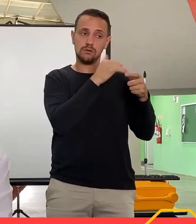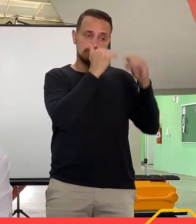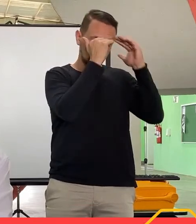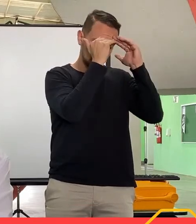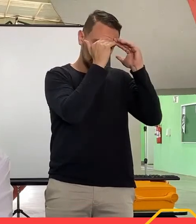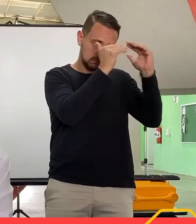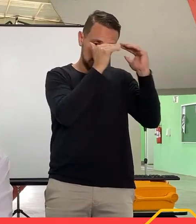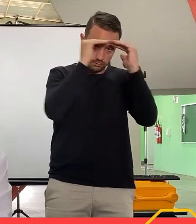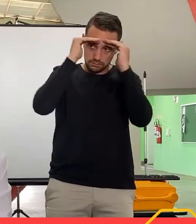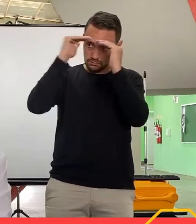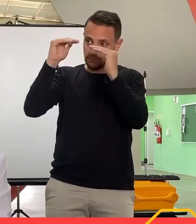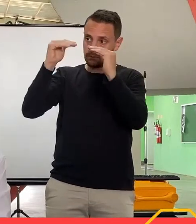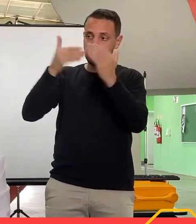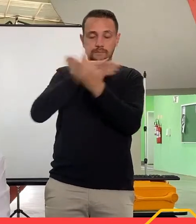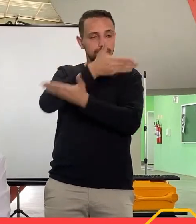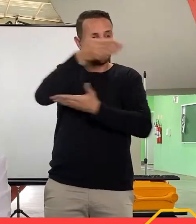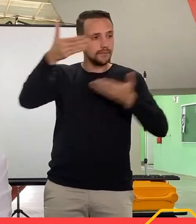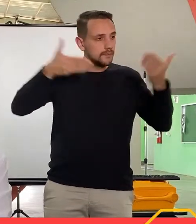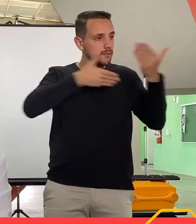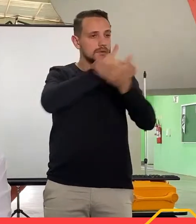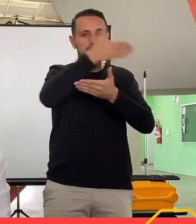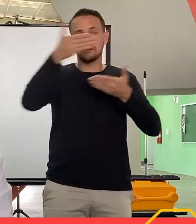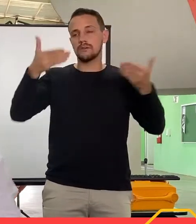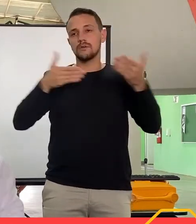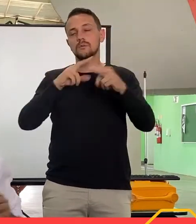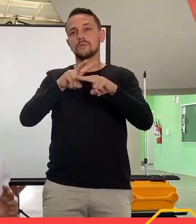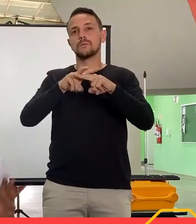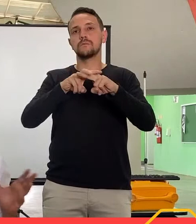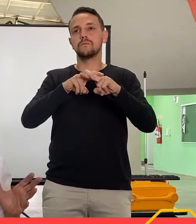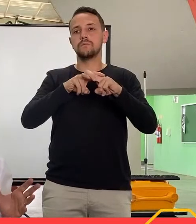as pessoas, em virtude de